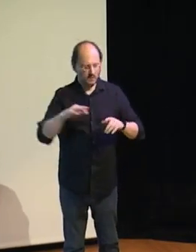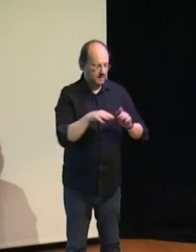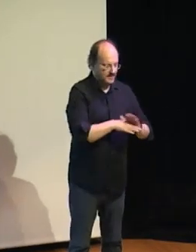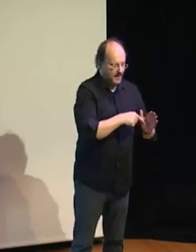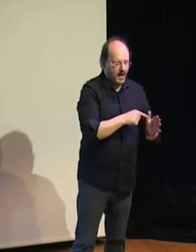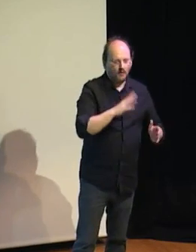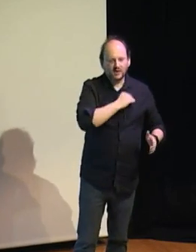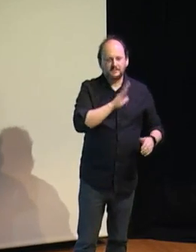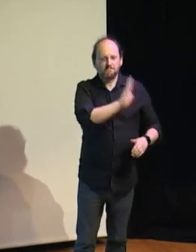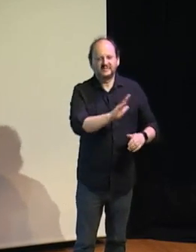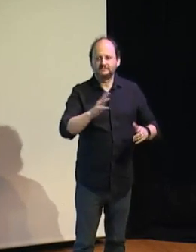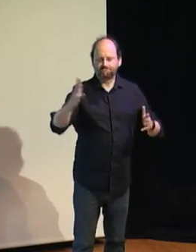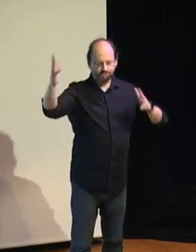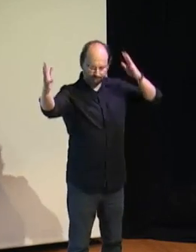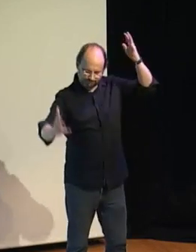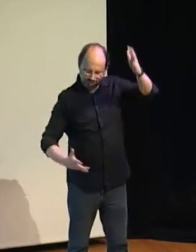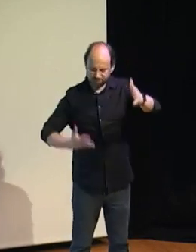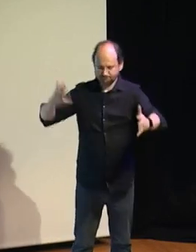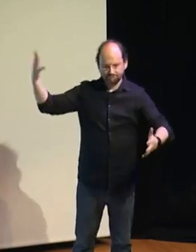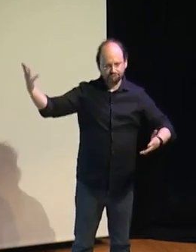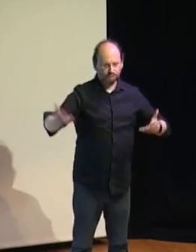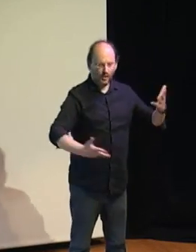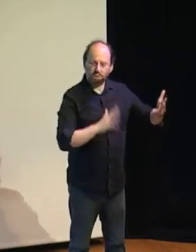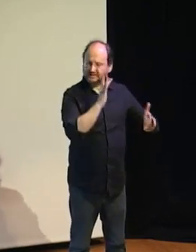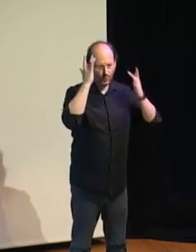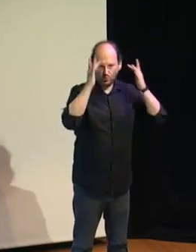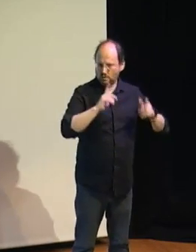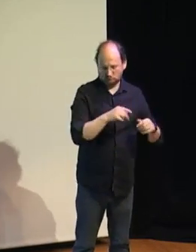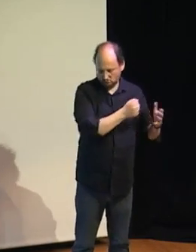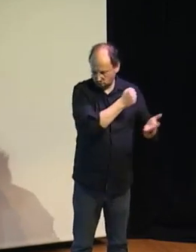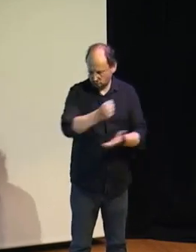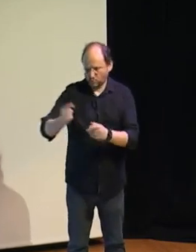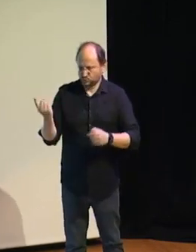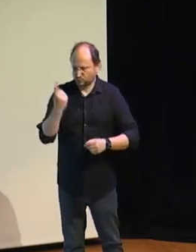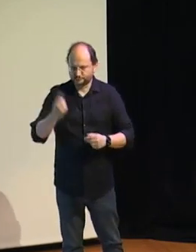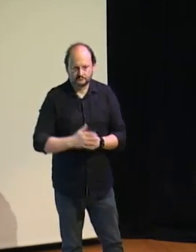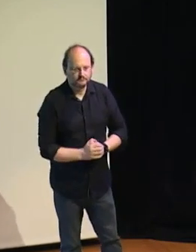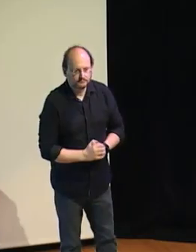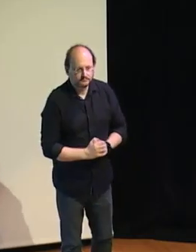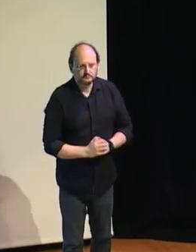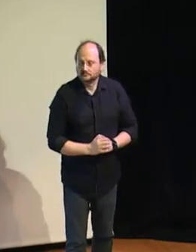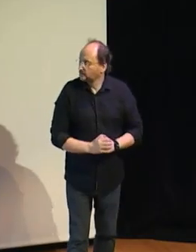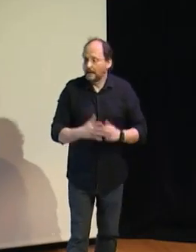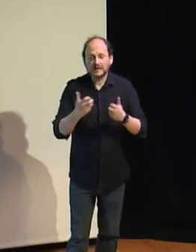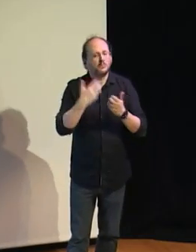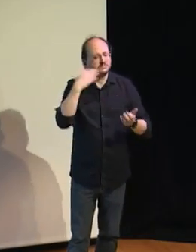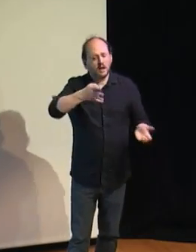Donc, il y a une gestualité qui a été donnée par les moines et qui s'est diffusée après, mais avant ça, on avait une gestualité qui était transmise